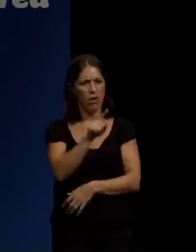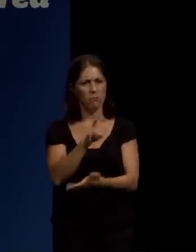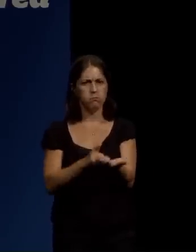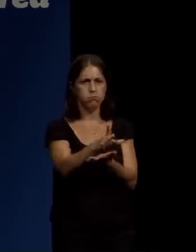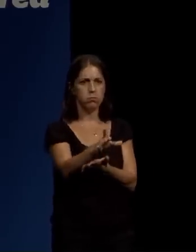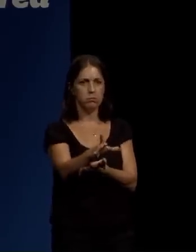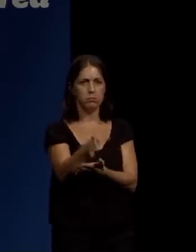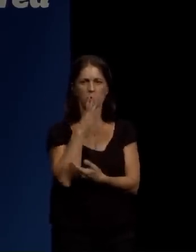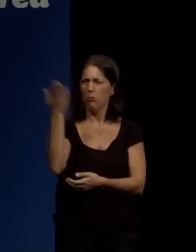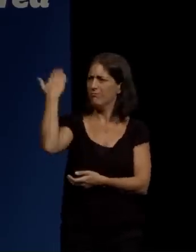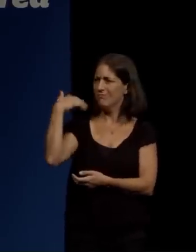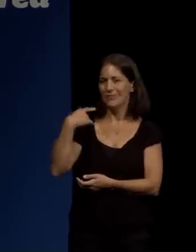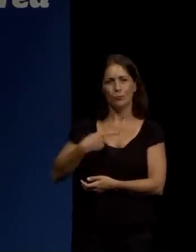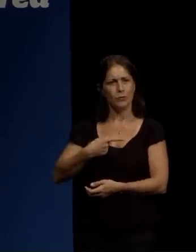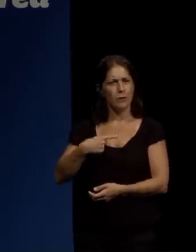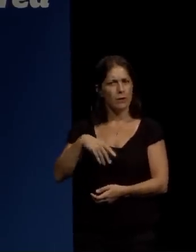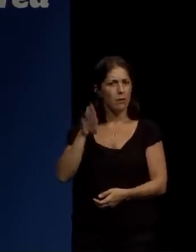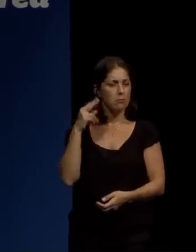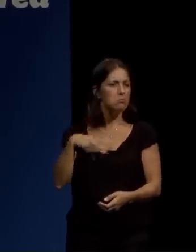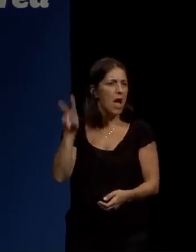todos podemos escoitar